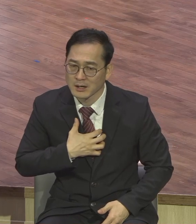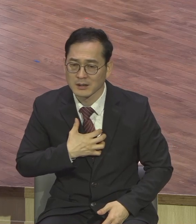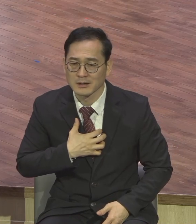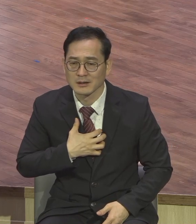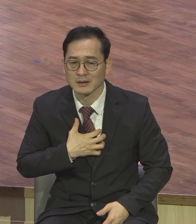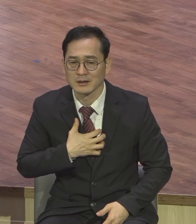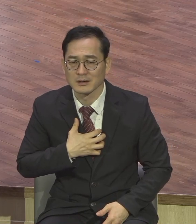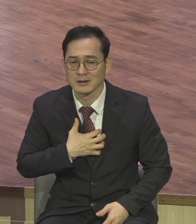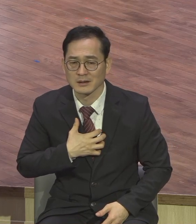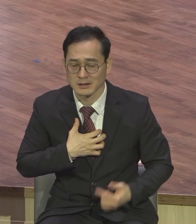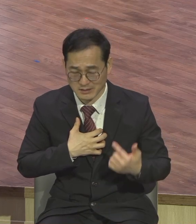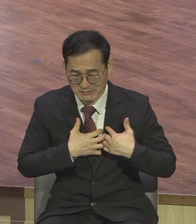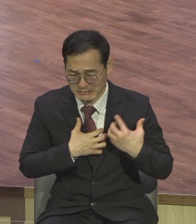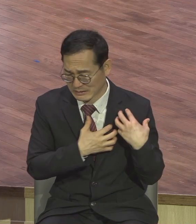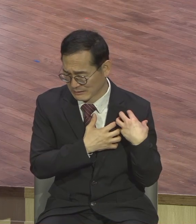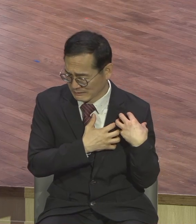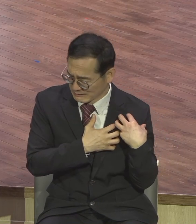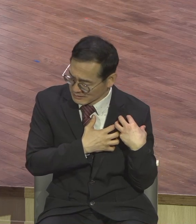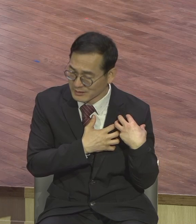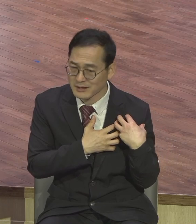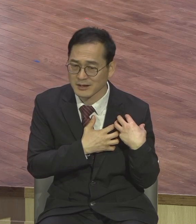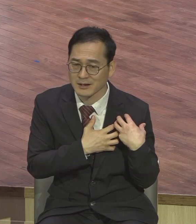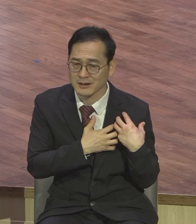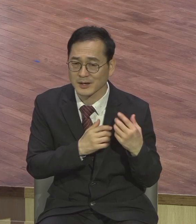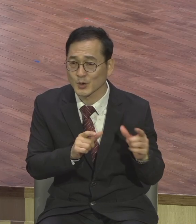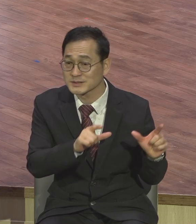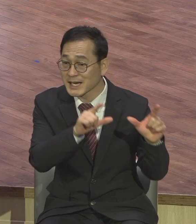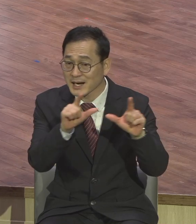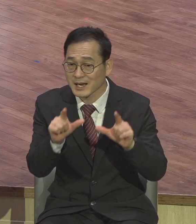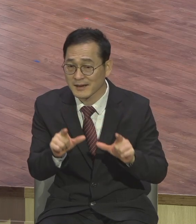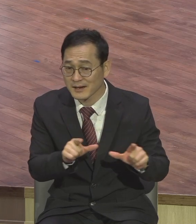이런 멍에를 쥐고 살면요,